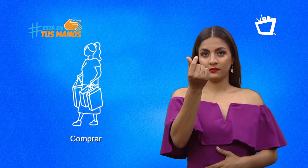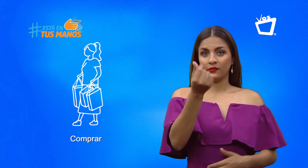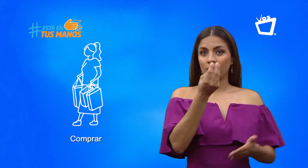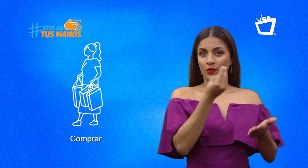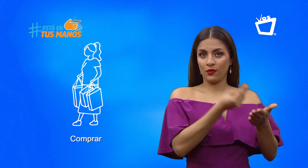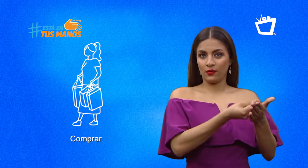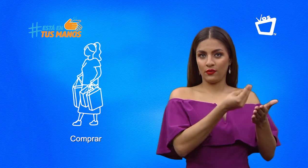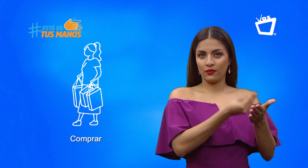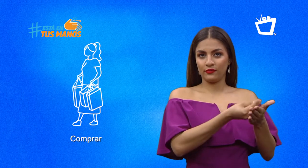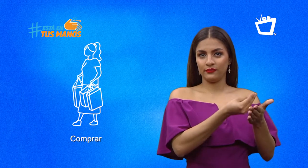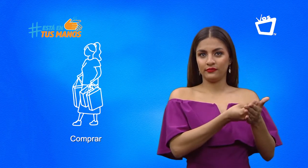comprar